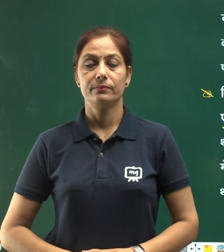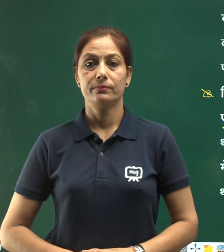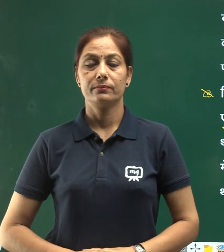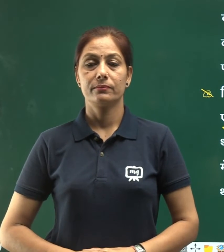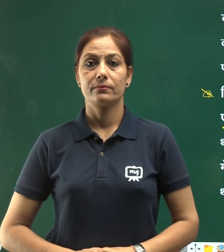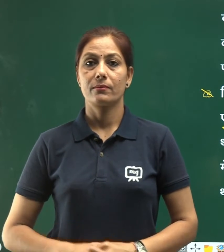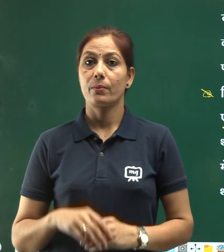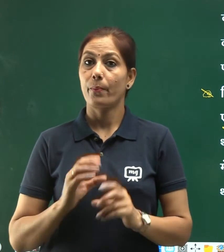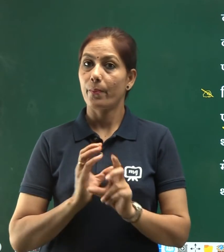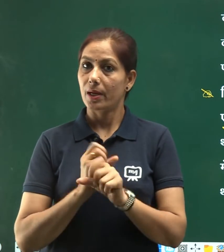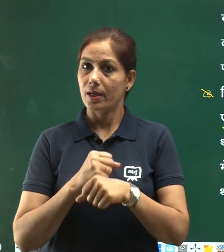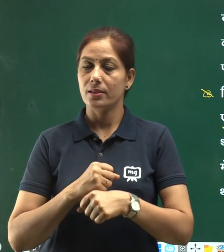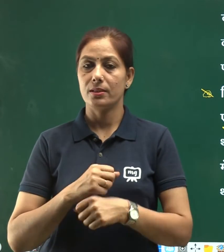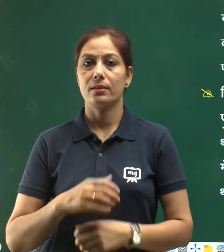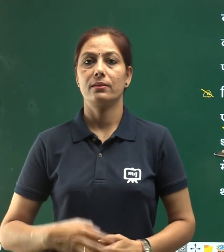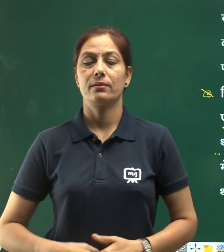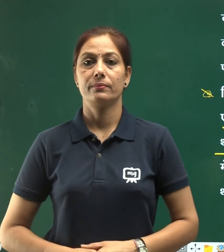फिल्माया जाना था,